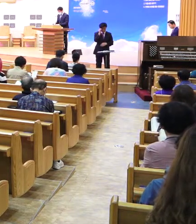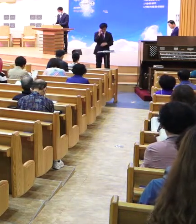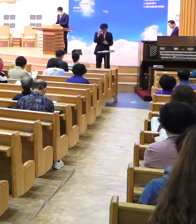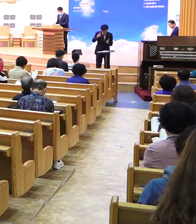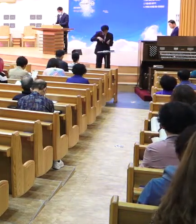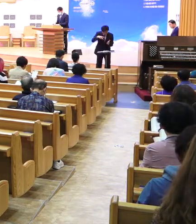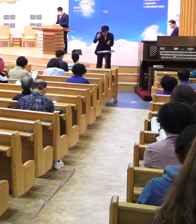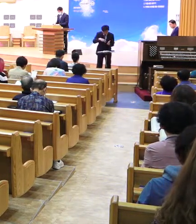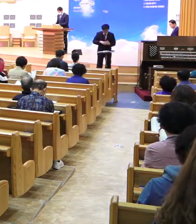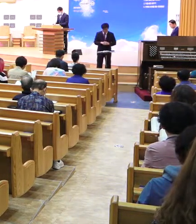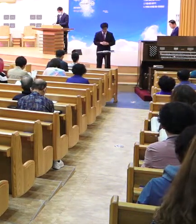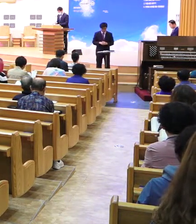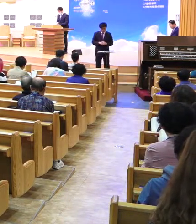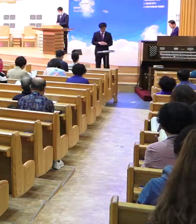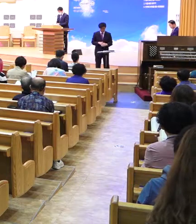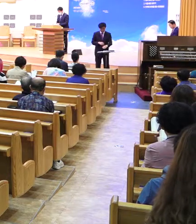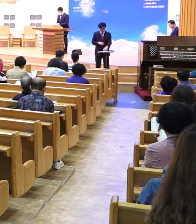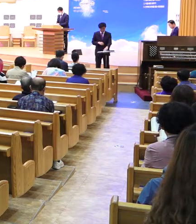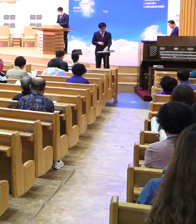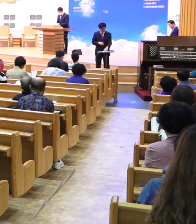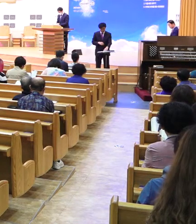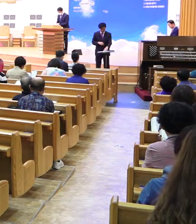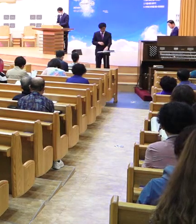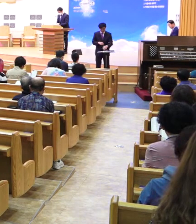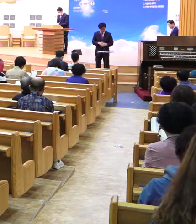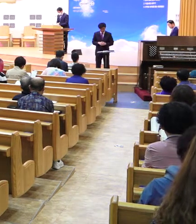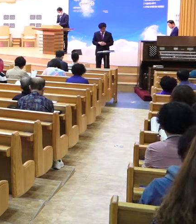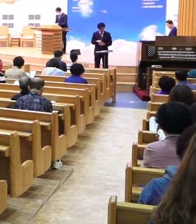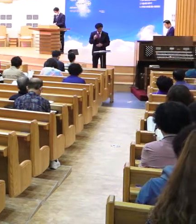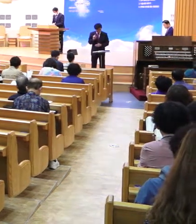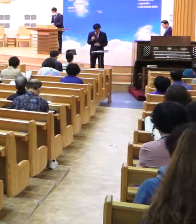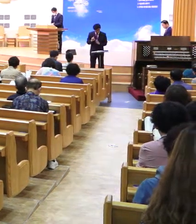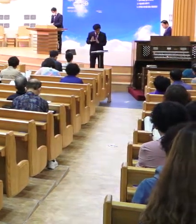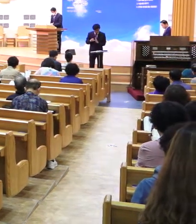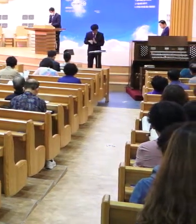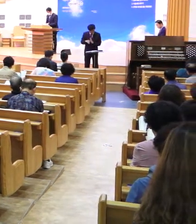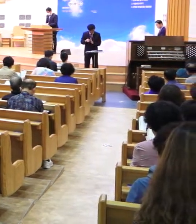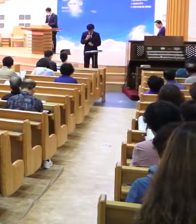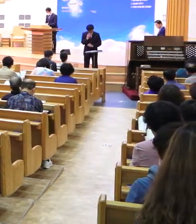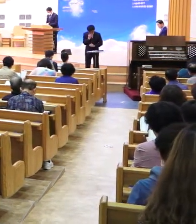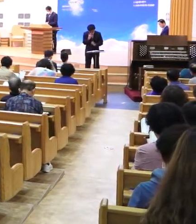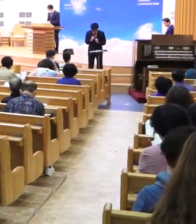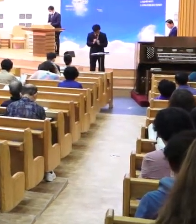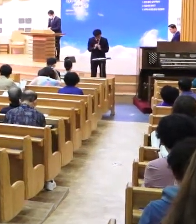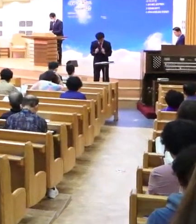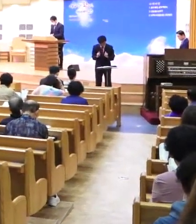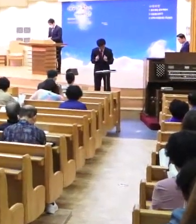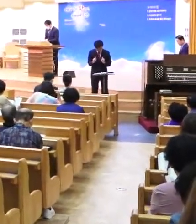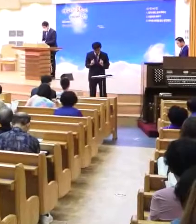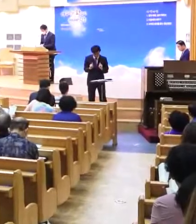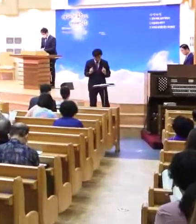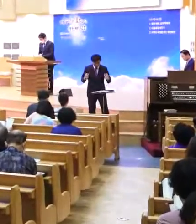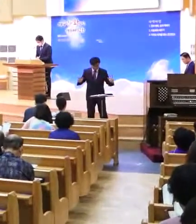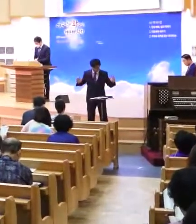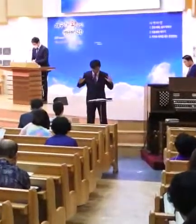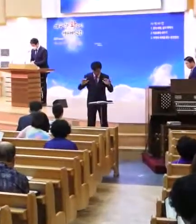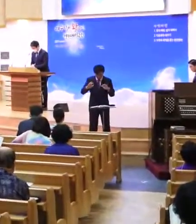하나님의 말씀을 봉독하겠습니다. 그때 경건한 유대인들이 천하 각국으로부터